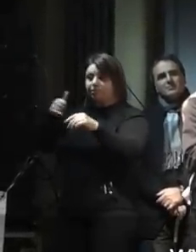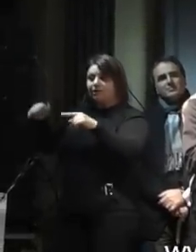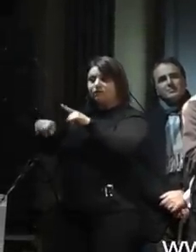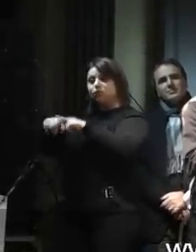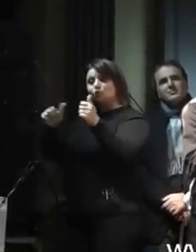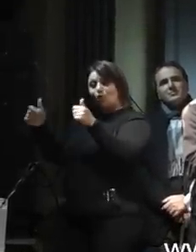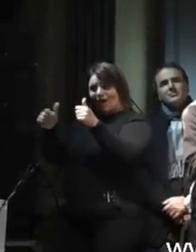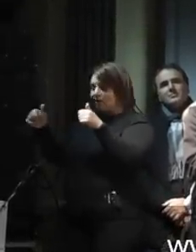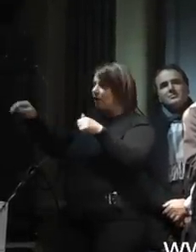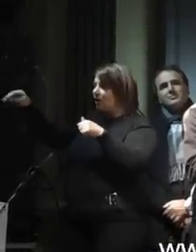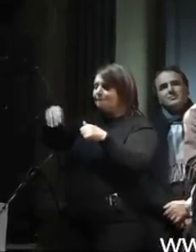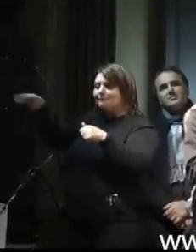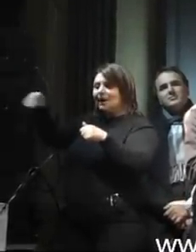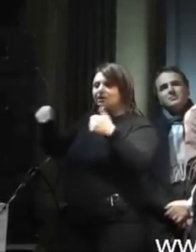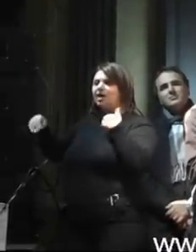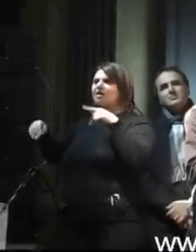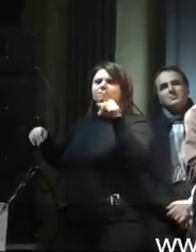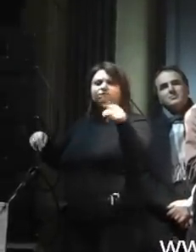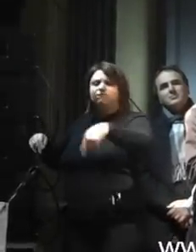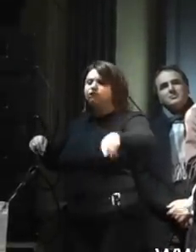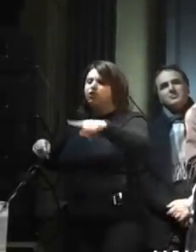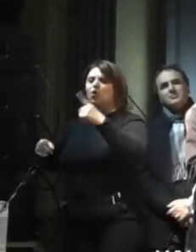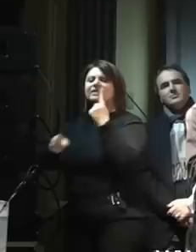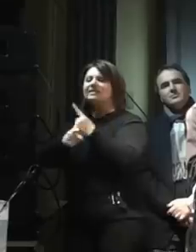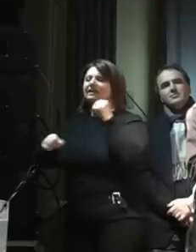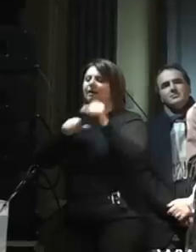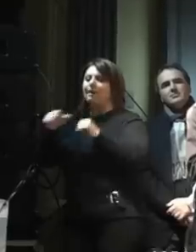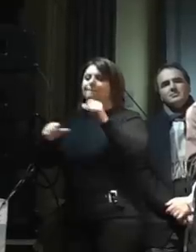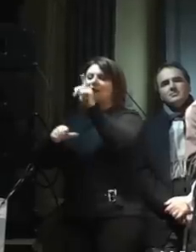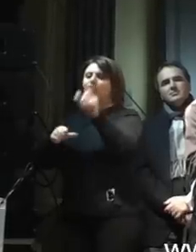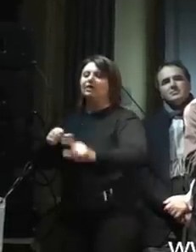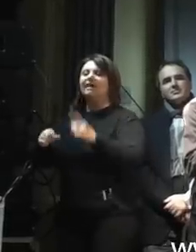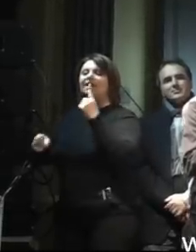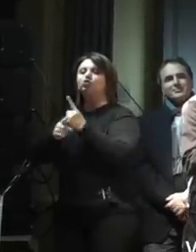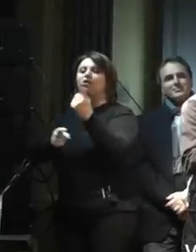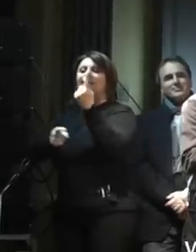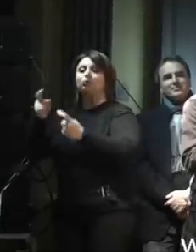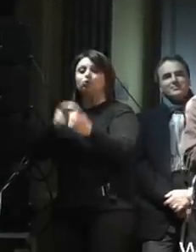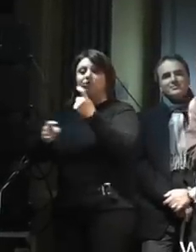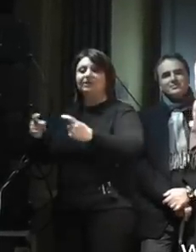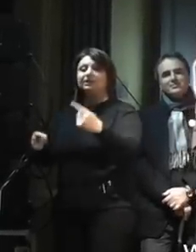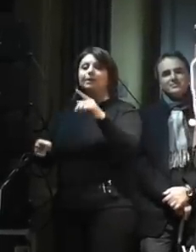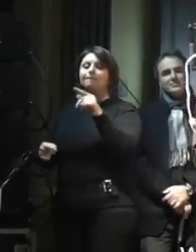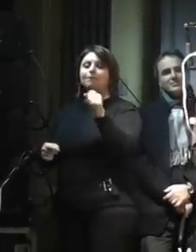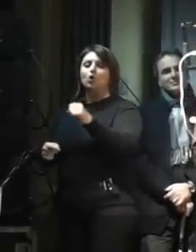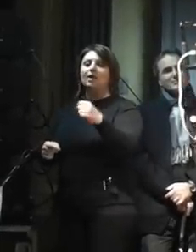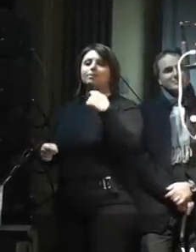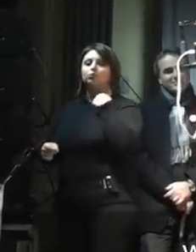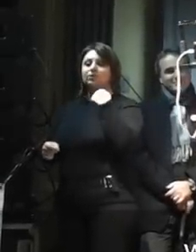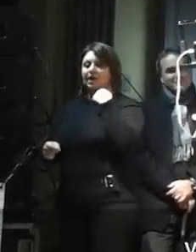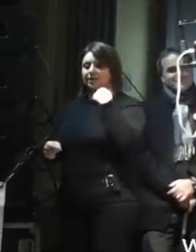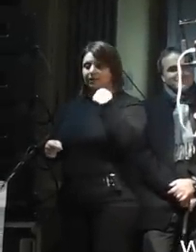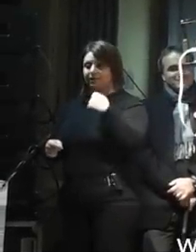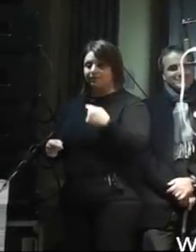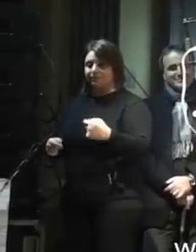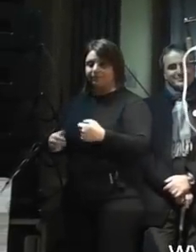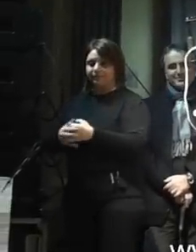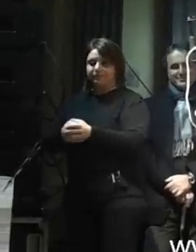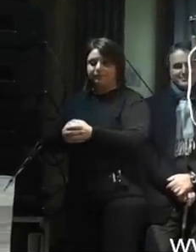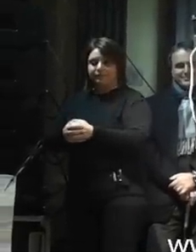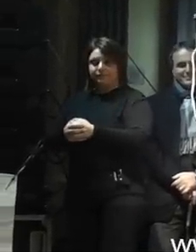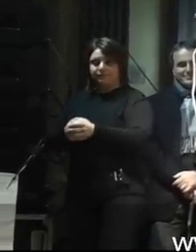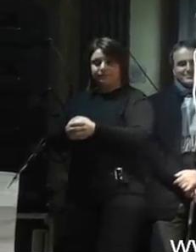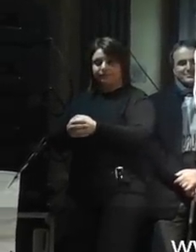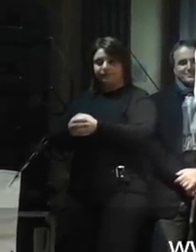ci dicevano: state cambiando l'Italia, torniamo tutti indietro, porca puttana, è meraviglioso.